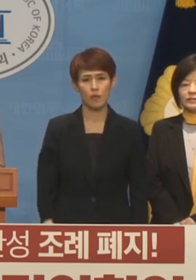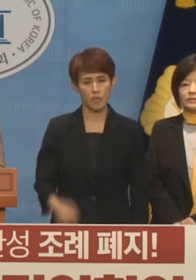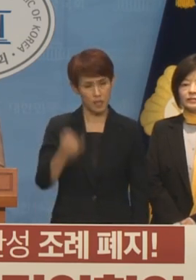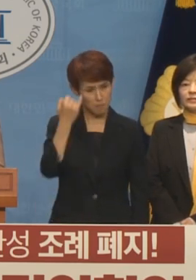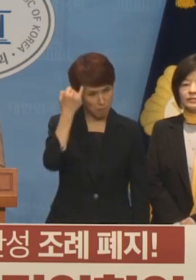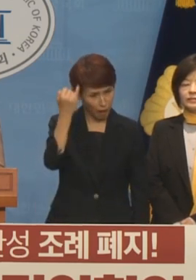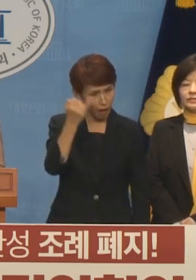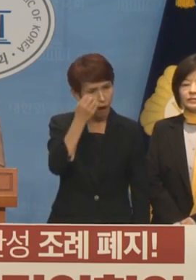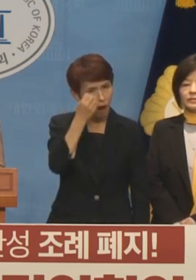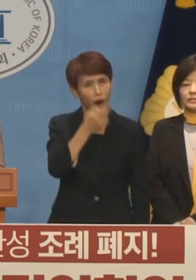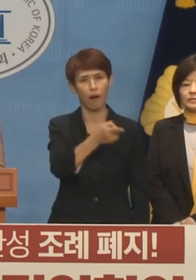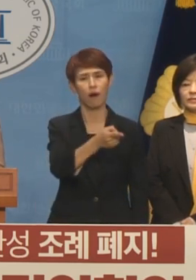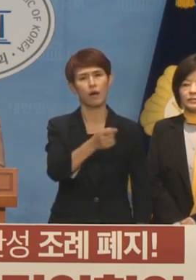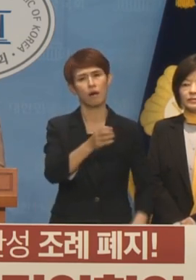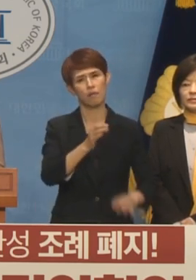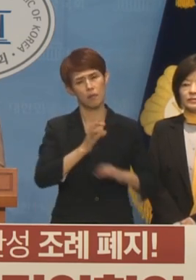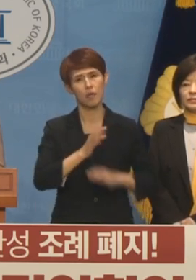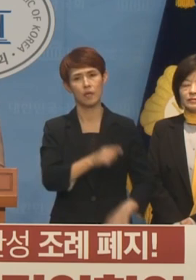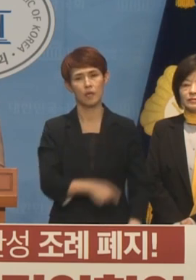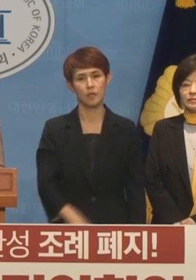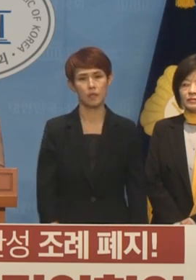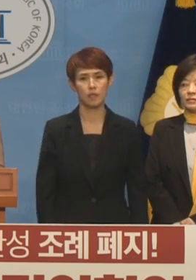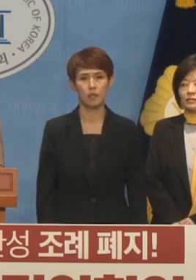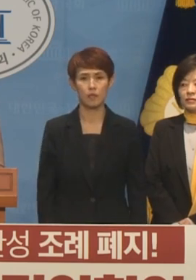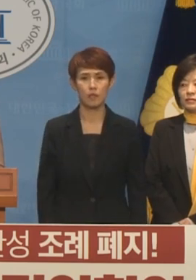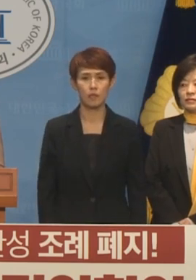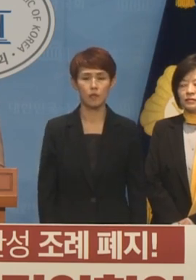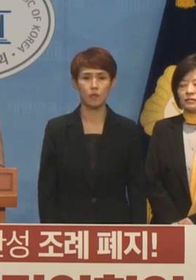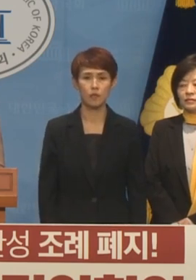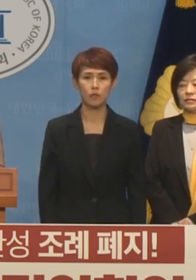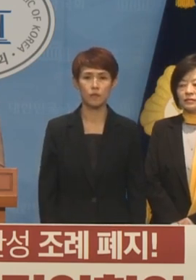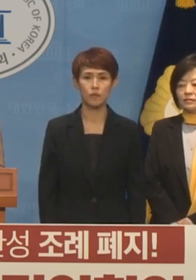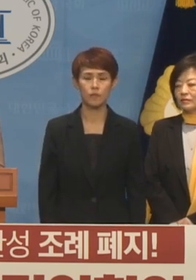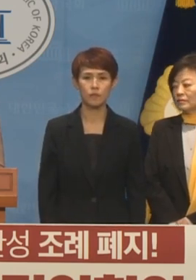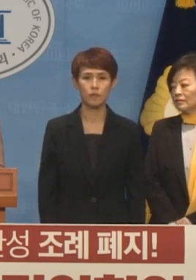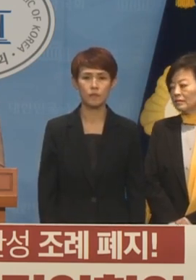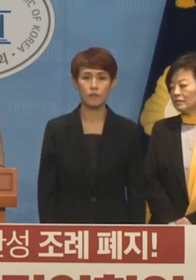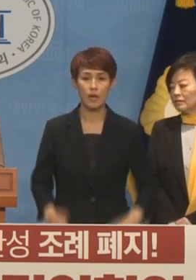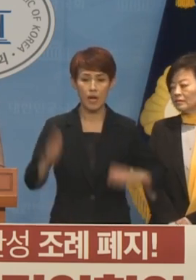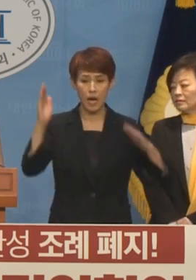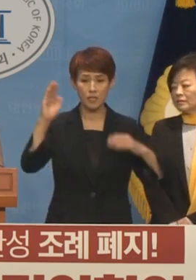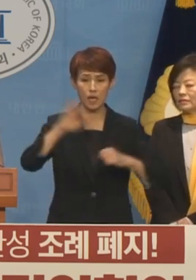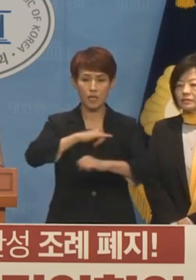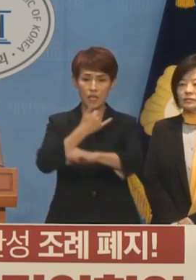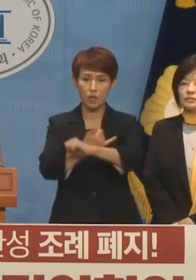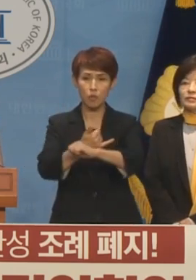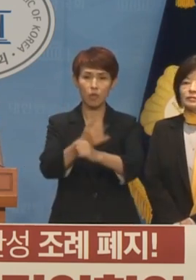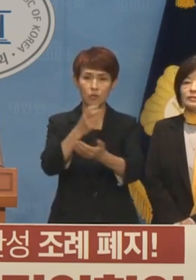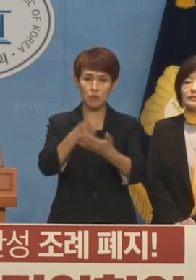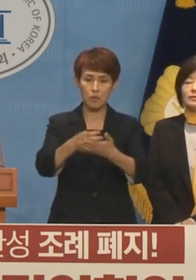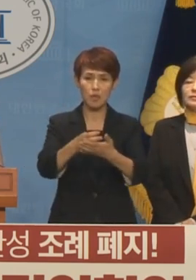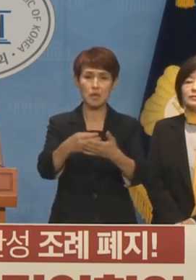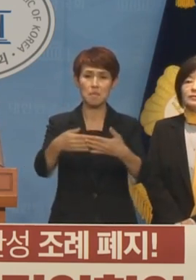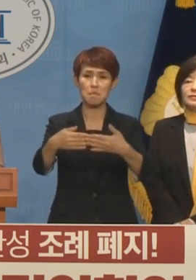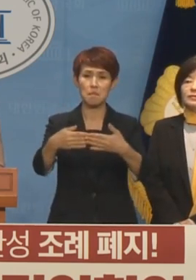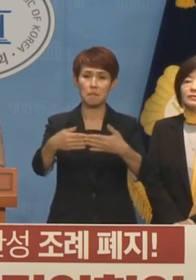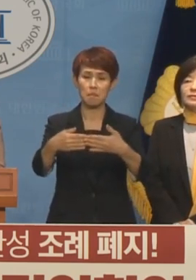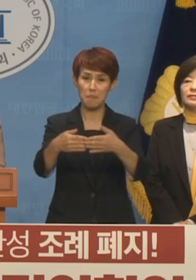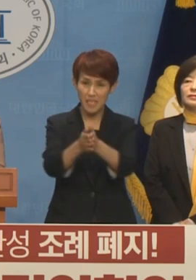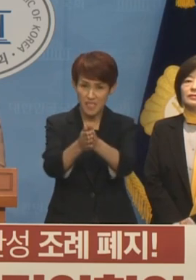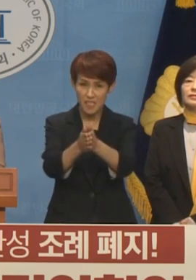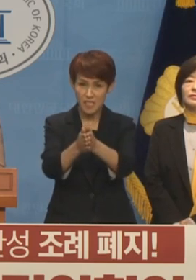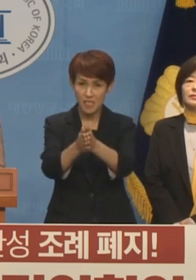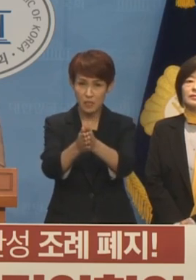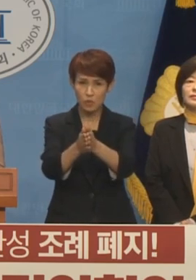매우 놀랍습니다. 그리고 이후에 지금 오늘 학생인권조례 폐지안도 지금 폐지